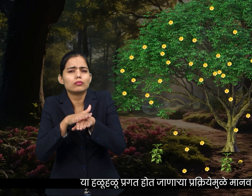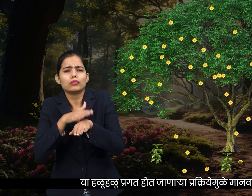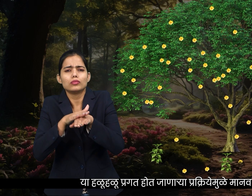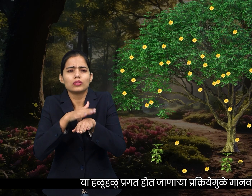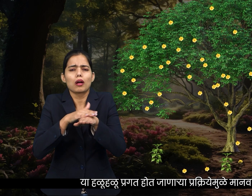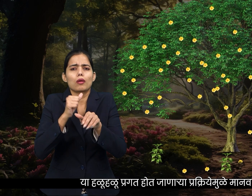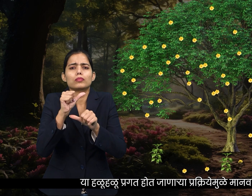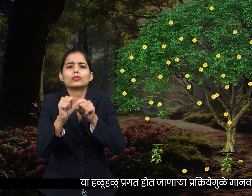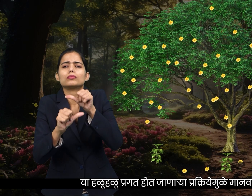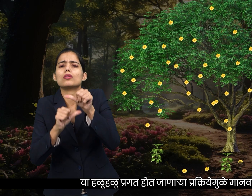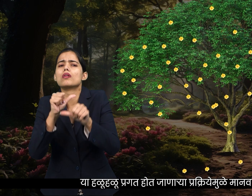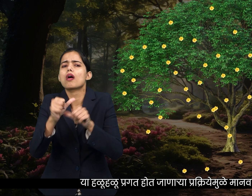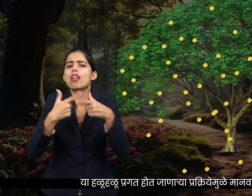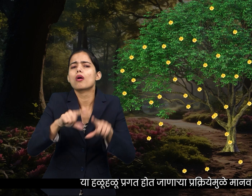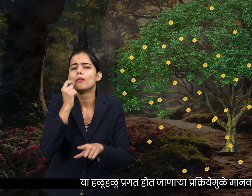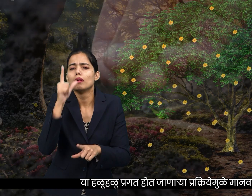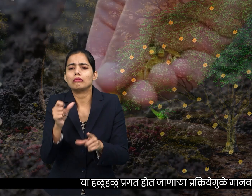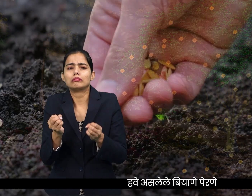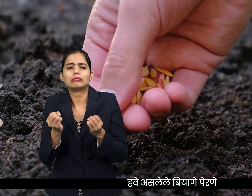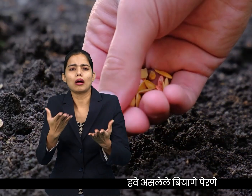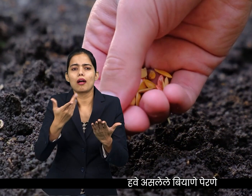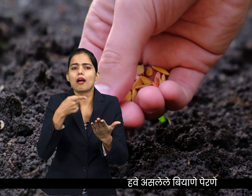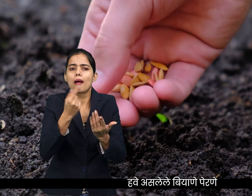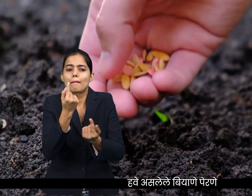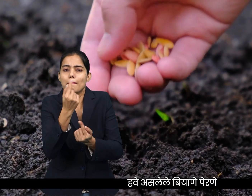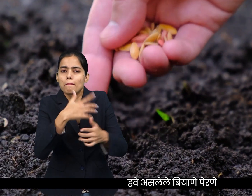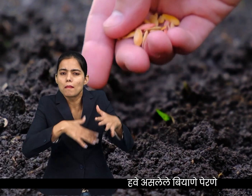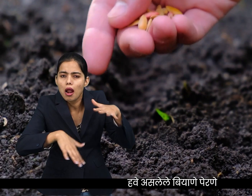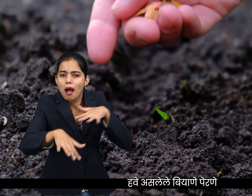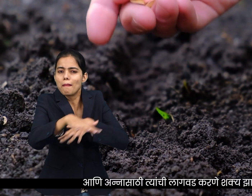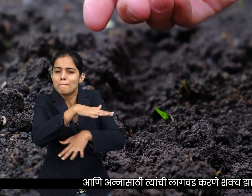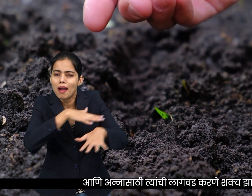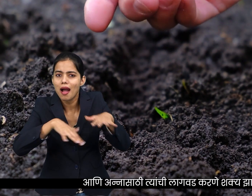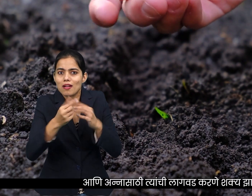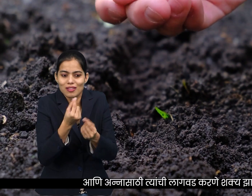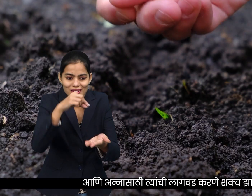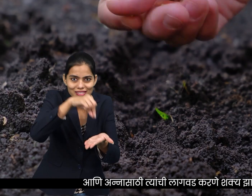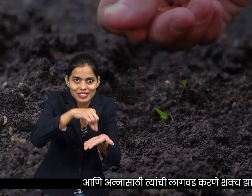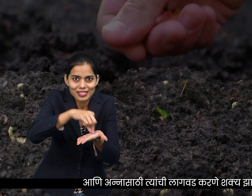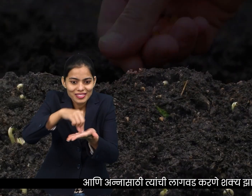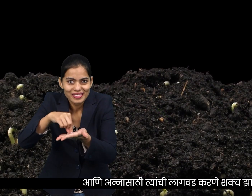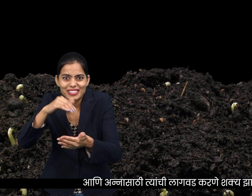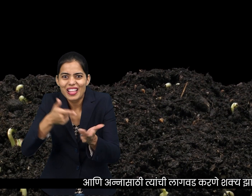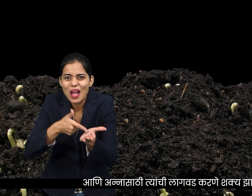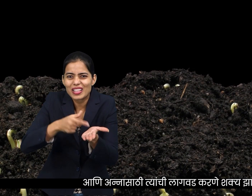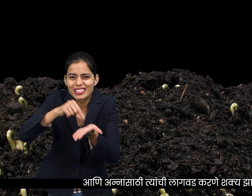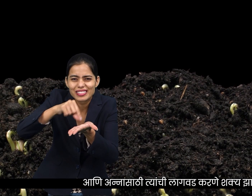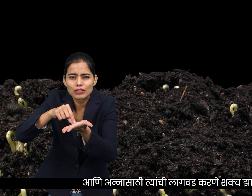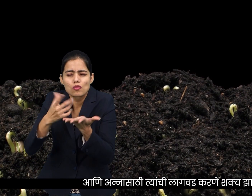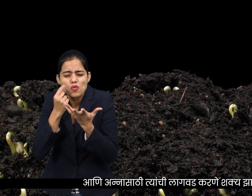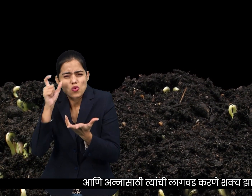या हळूहळू प्रगत होत जाणाऱ्या प्रक्रियेमुळे मानवाला हवे असलेले बियाणे पेरणे आणि अन्नासाठी त्यांची लागवड करणे शक्य